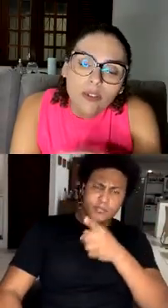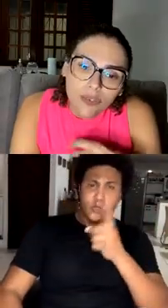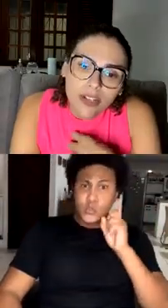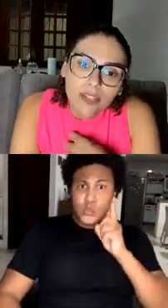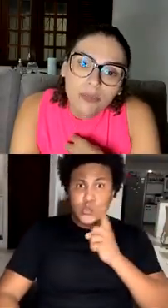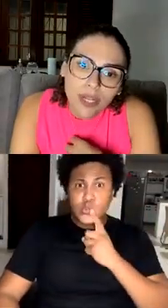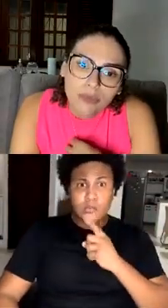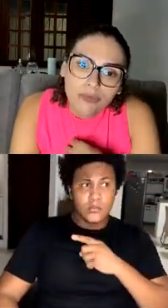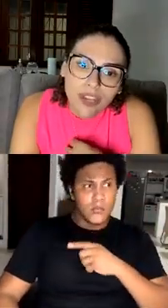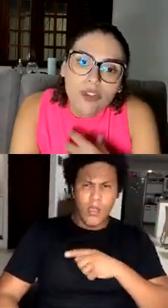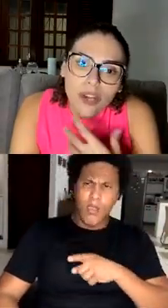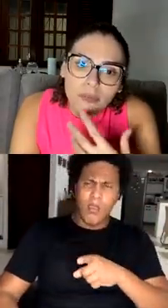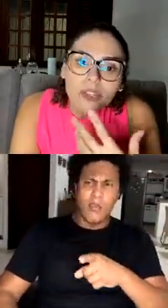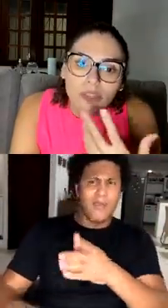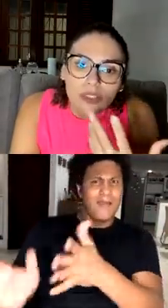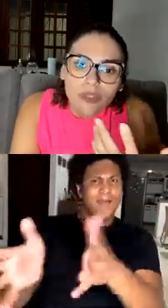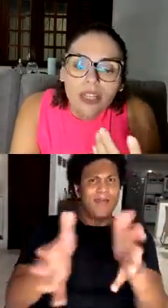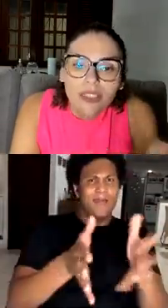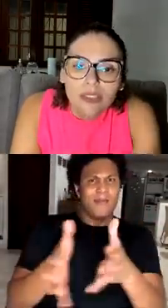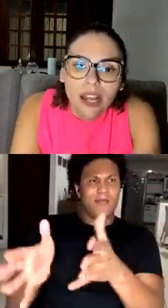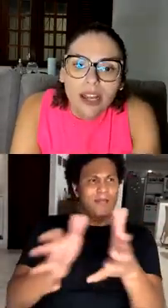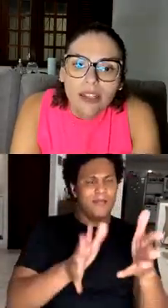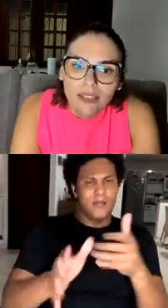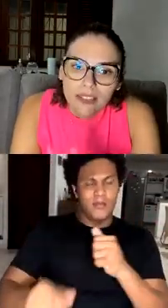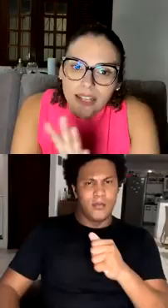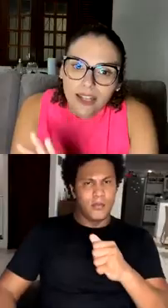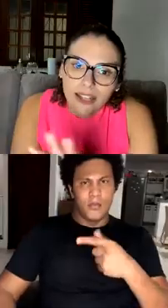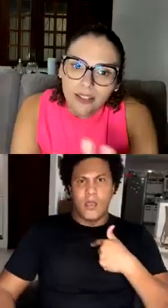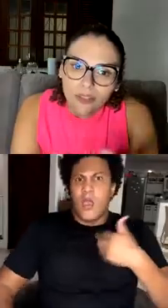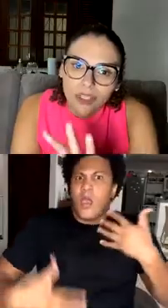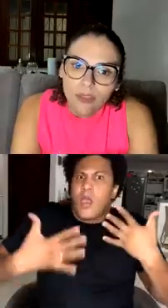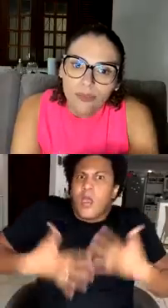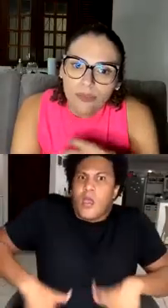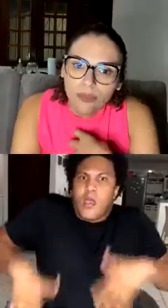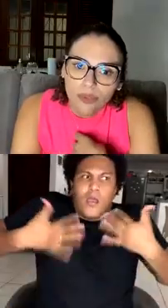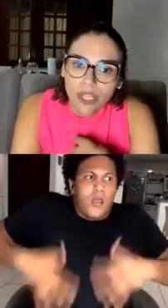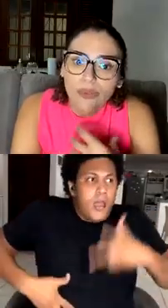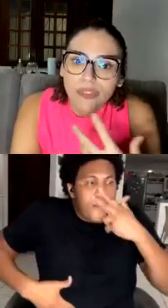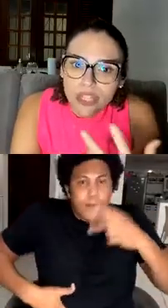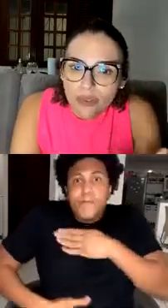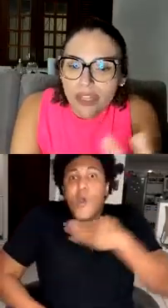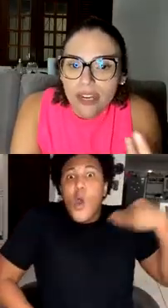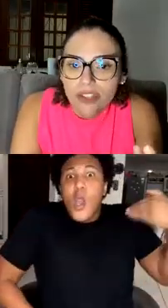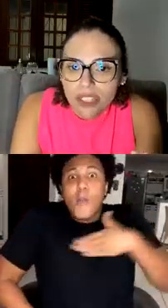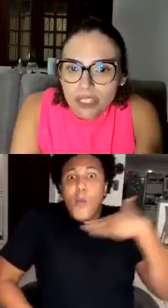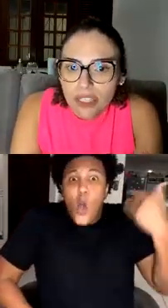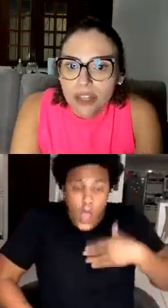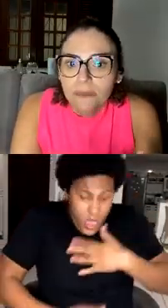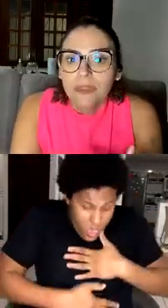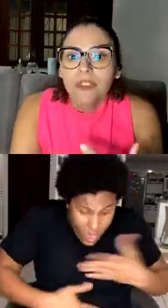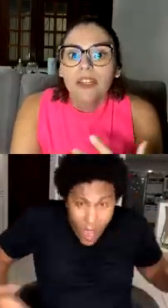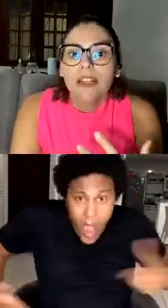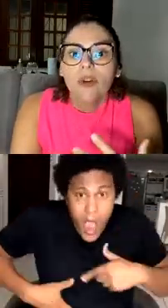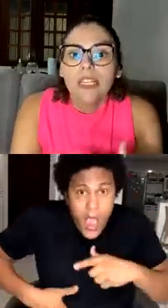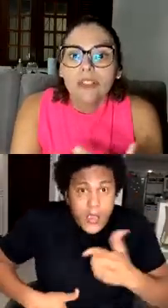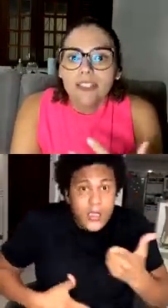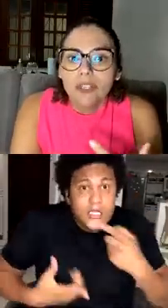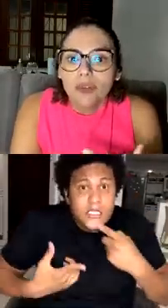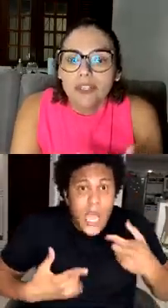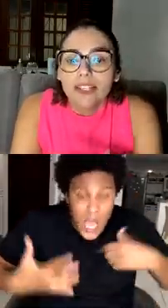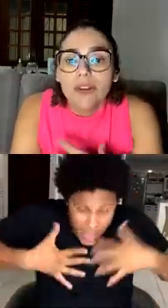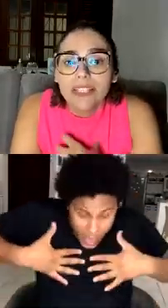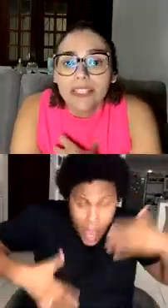isso eu vou falando porque eu vejo muitas surdas falando, tá? Eu estou falando do que eu vejo, do que elas dizem. Quando